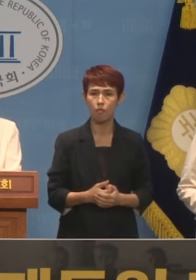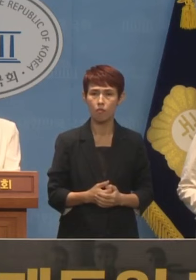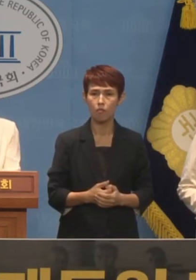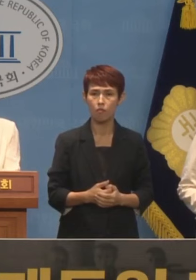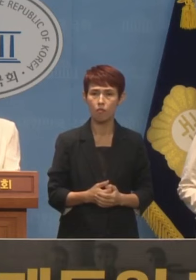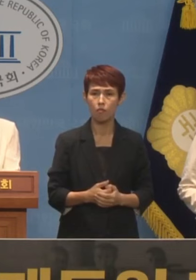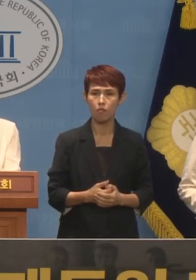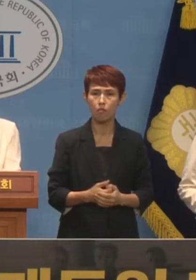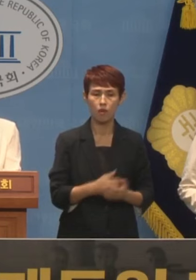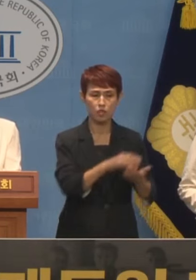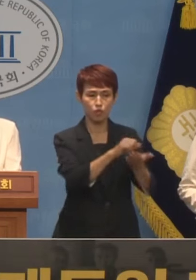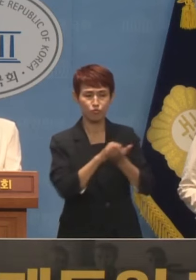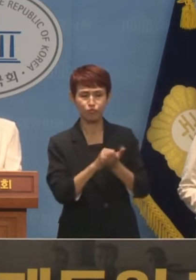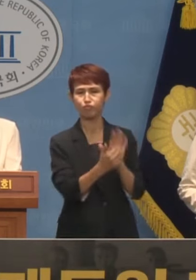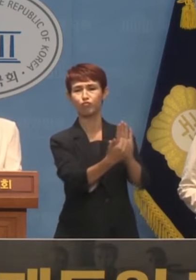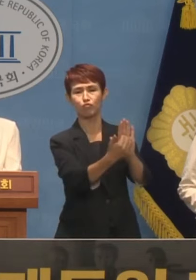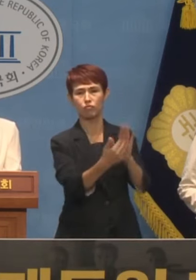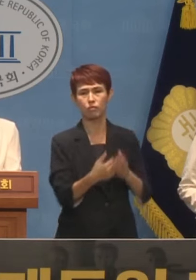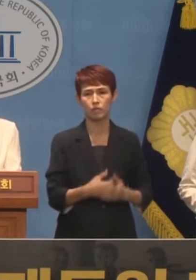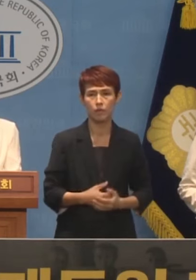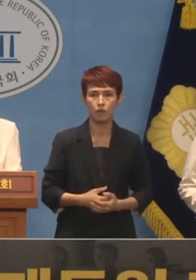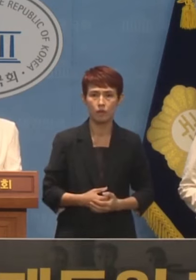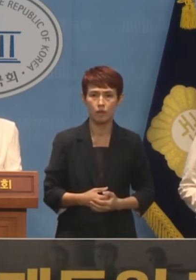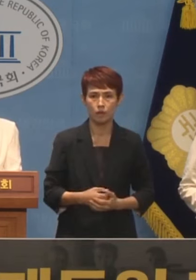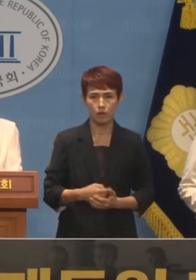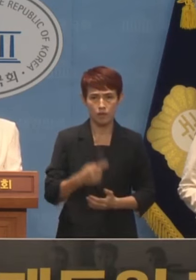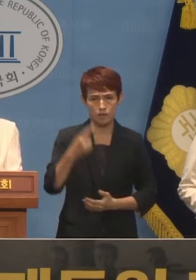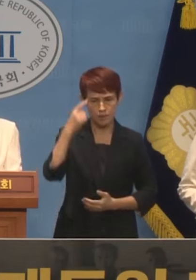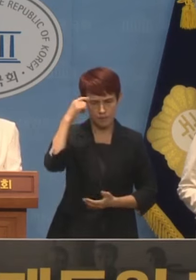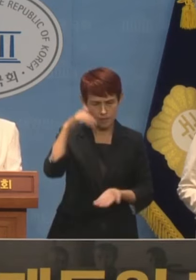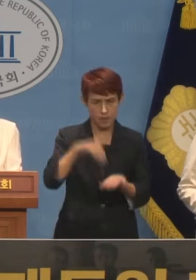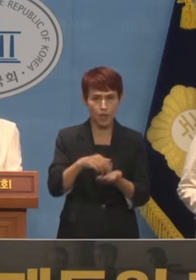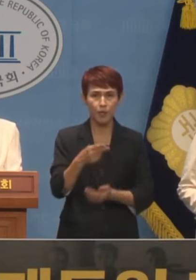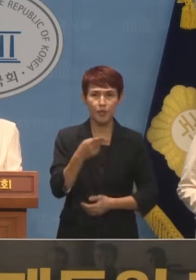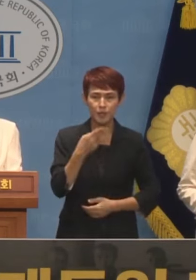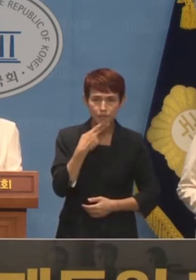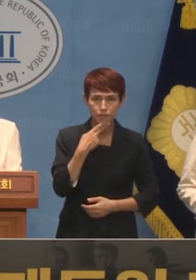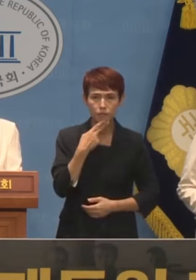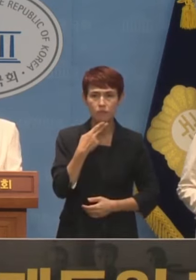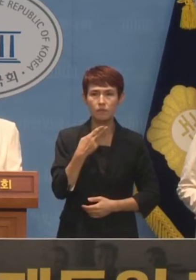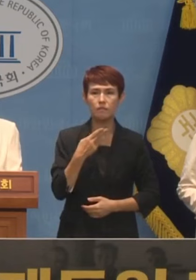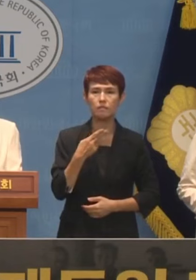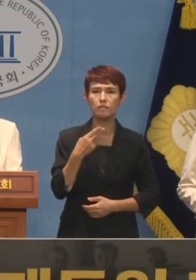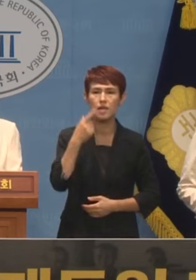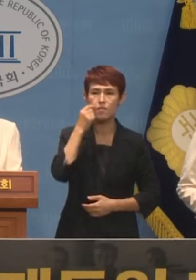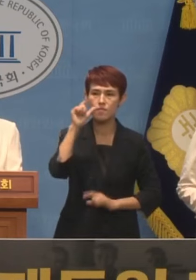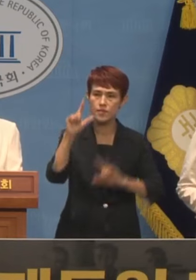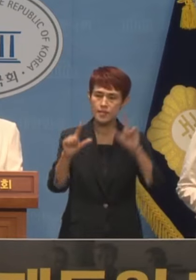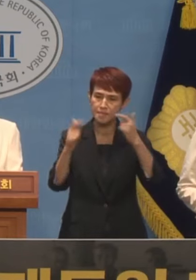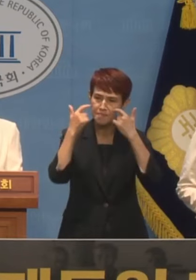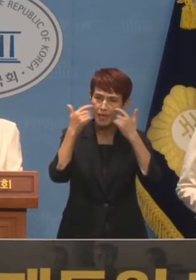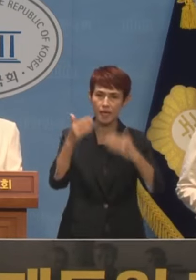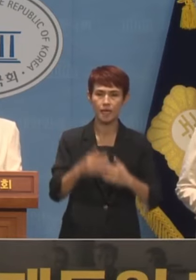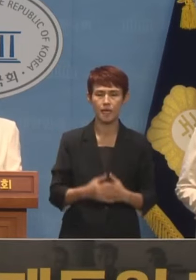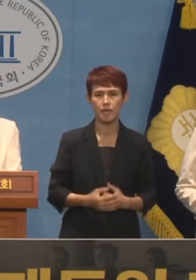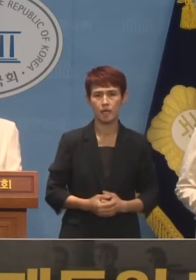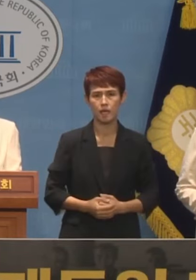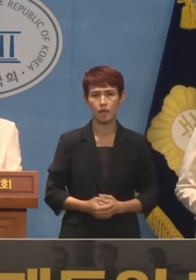접수 거부했습니다 뉘우치지 않는 일본 정부의 민치 그대로 드러낸